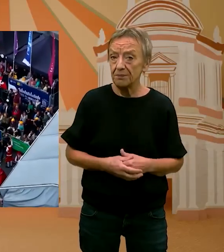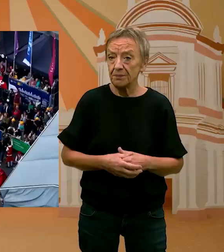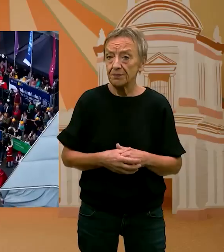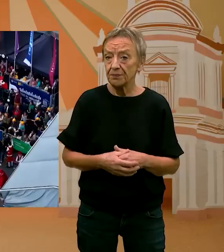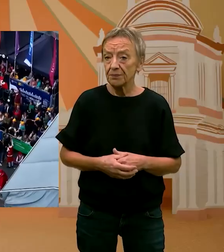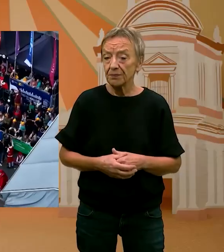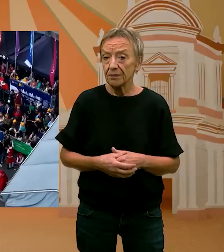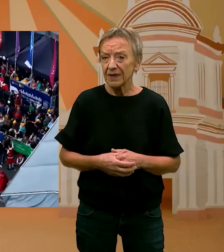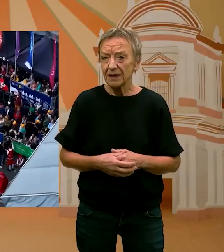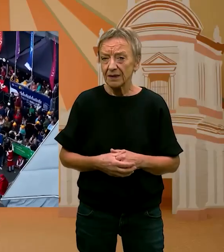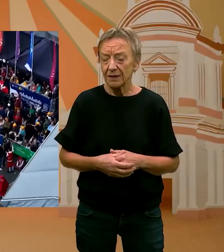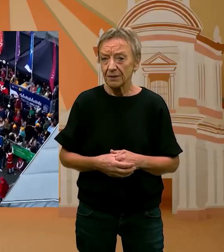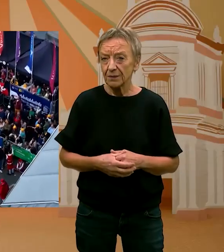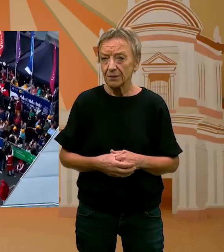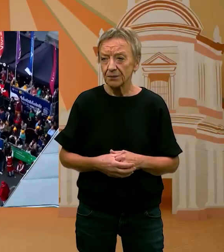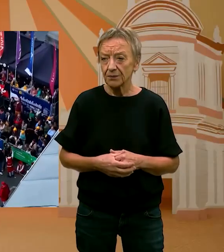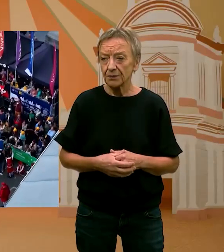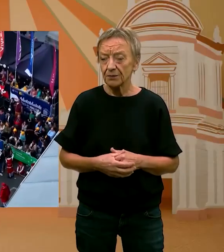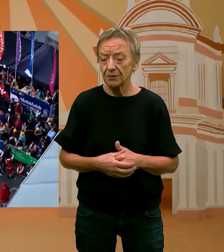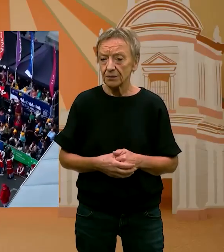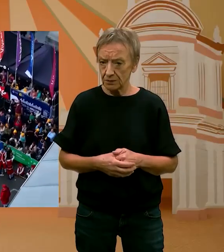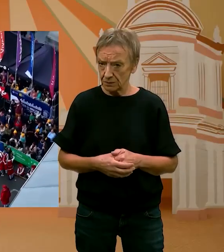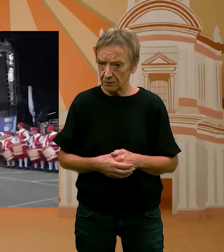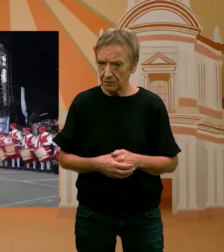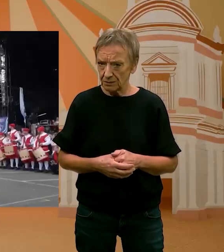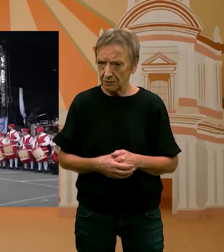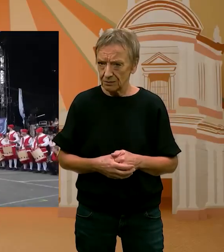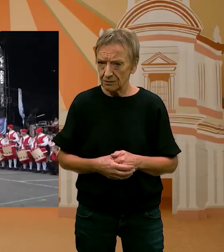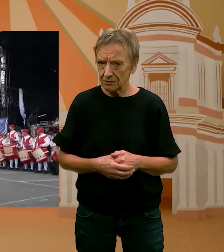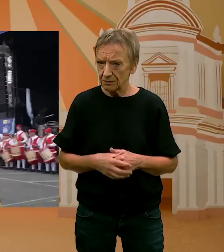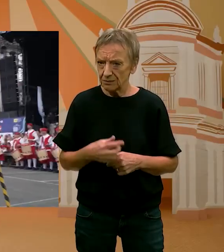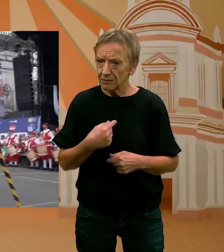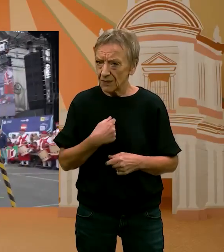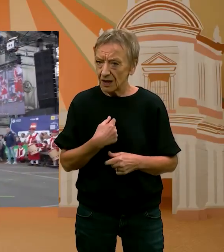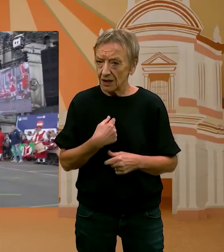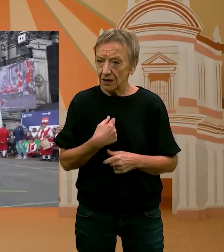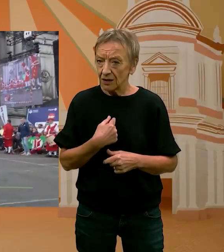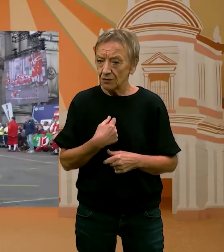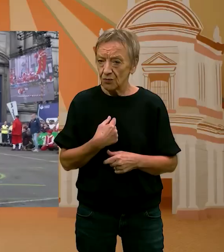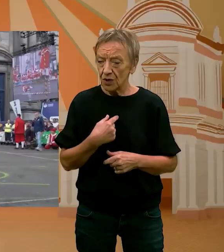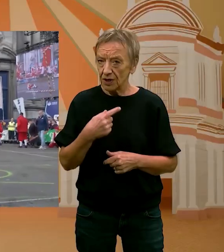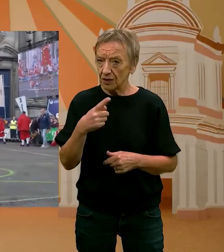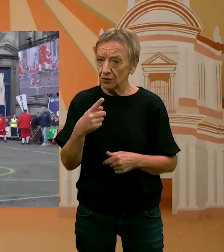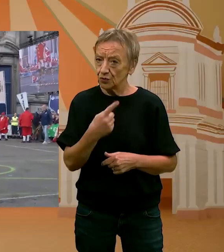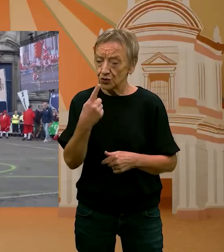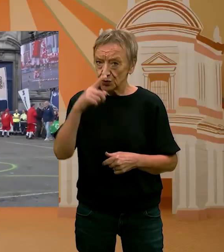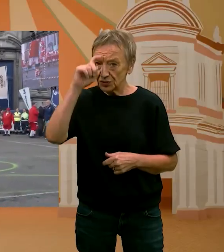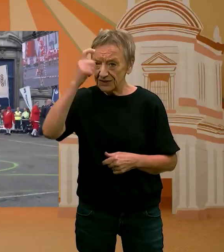déstabilisé. Et moi j'ai toujours du mal un peu à bouger. Le but c'est jamais